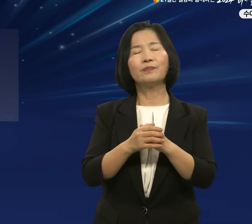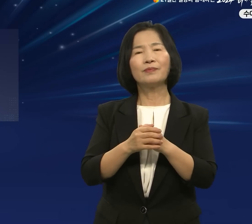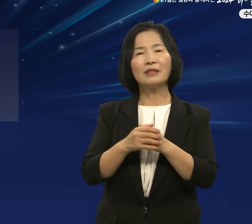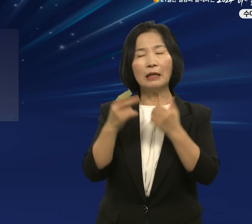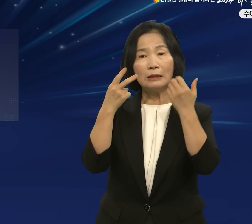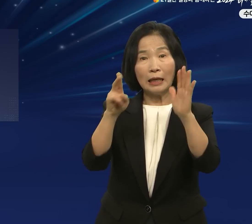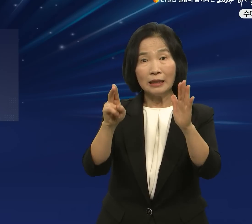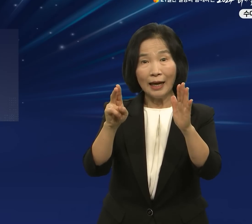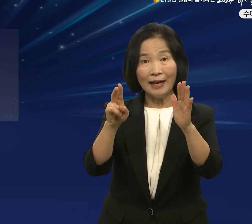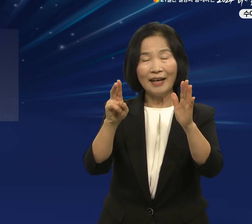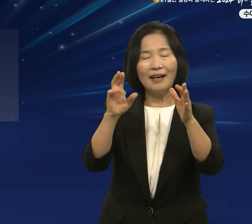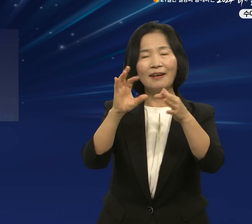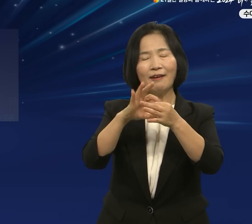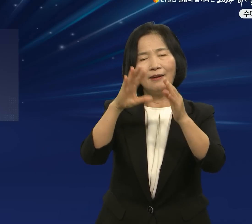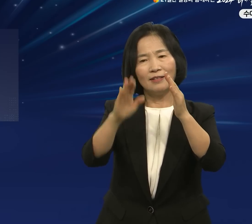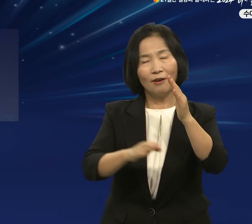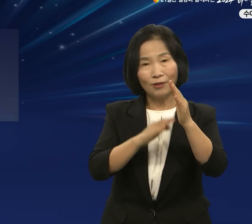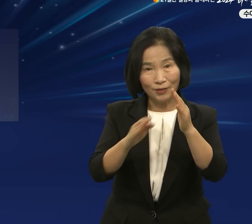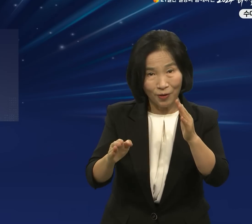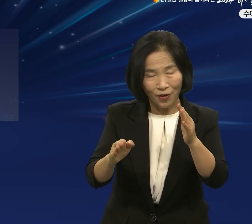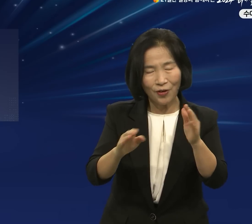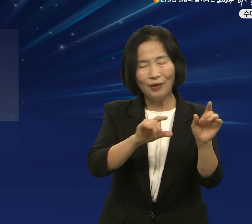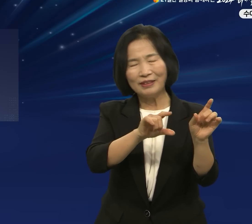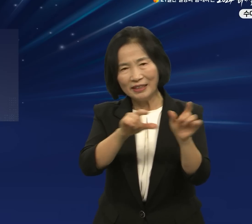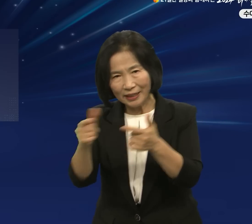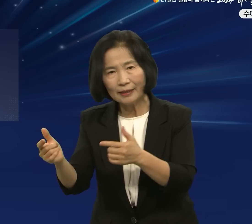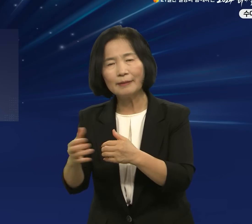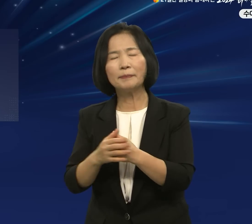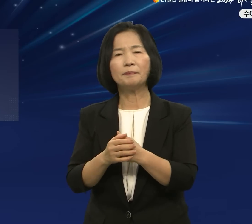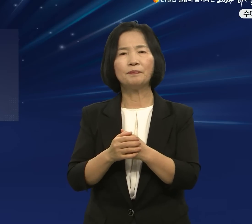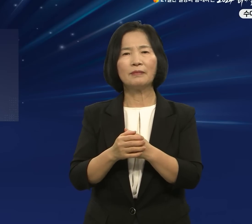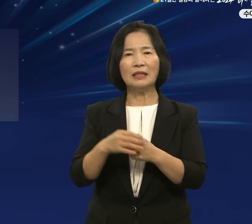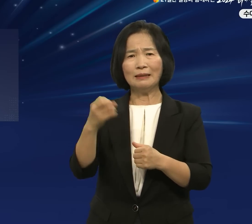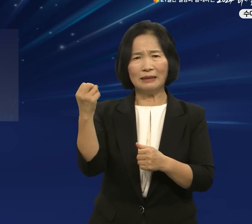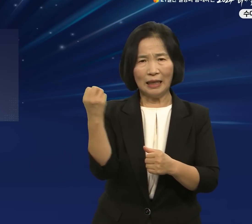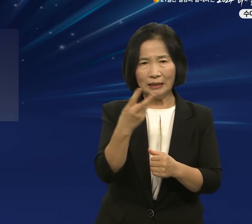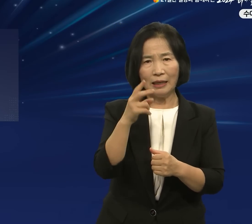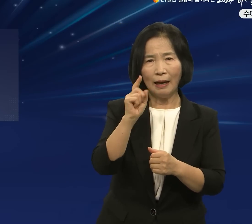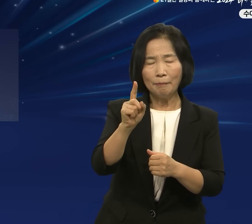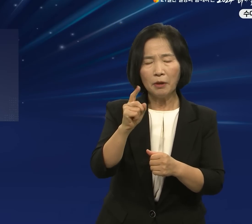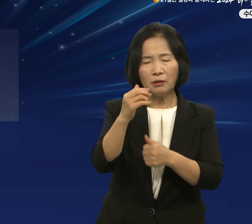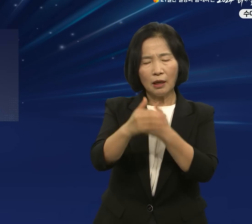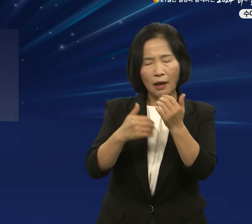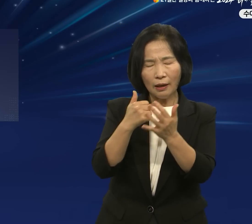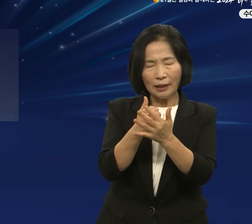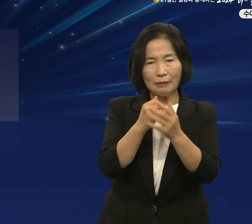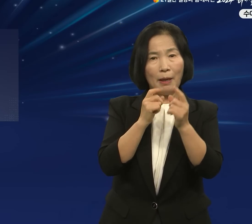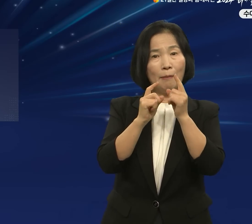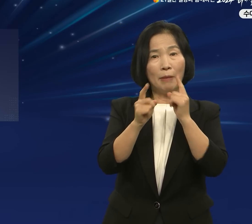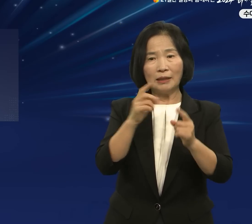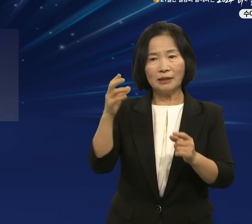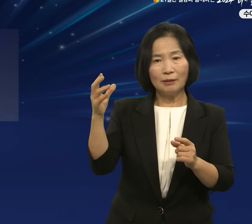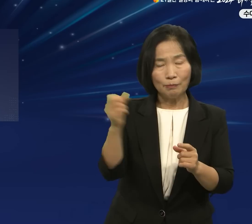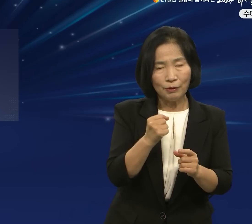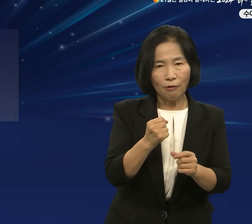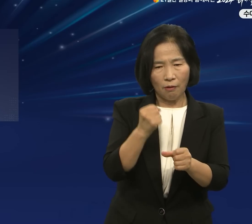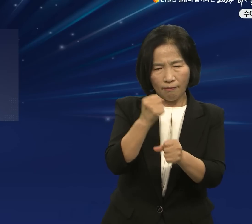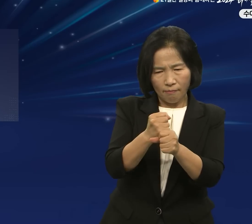다니엘 성도들이 다시 한번 하나님의 말씀으로